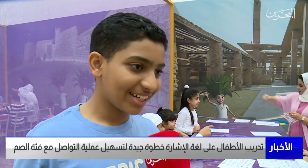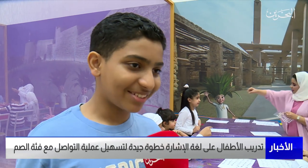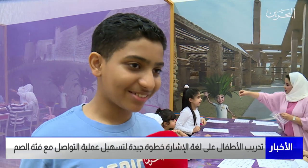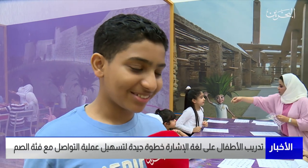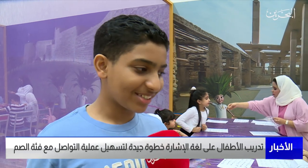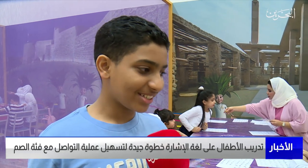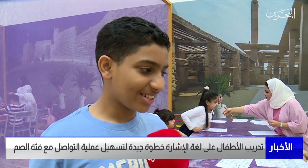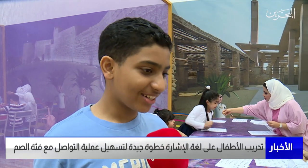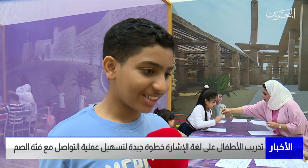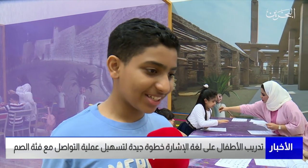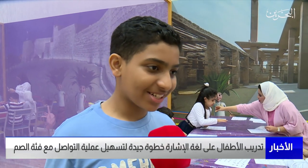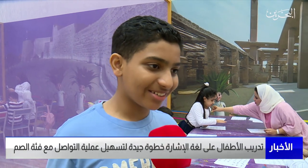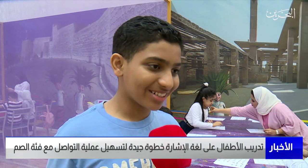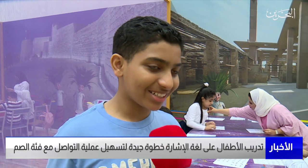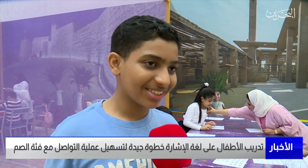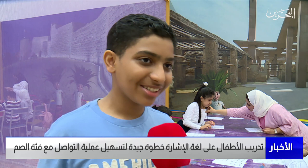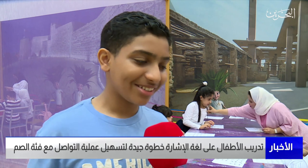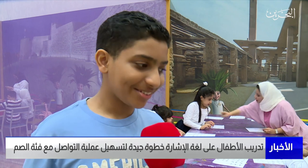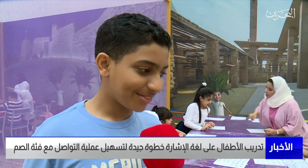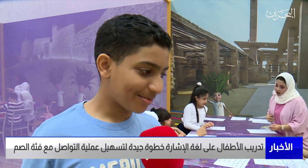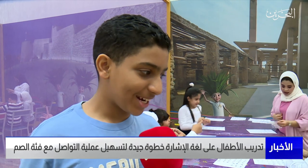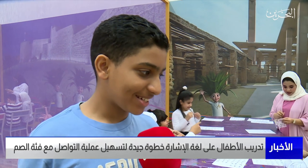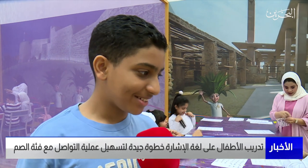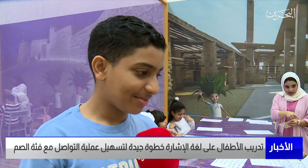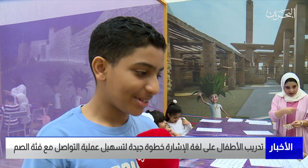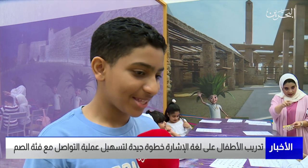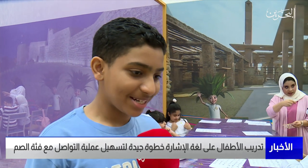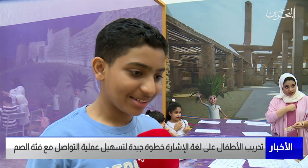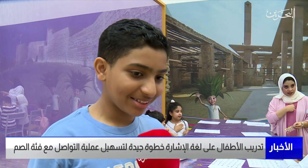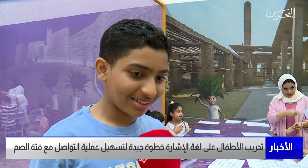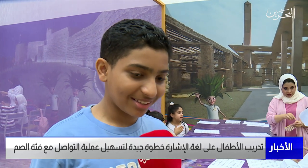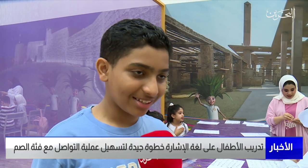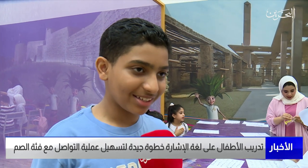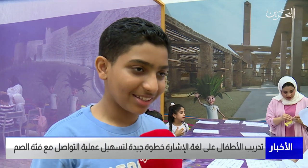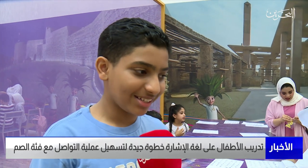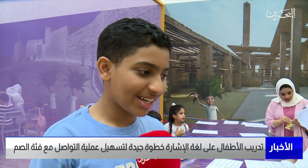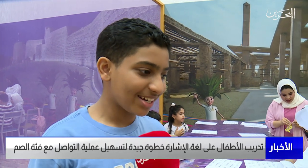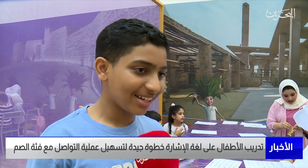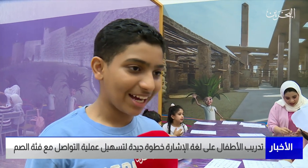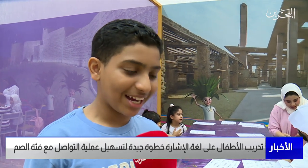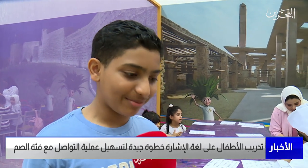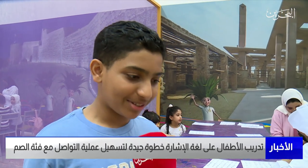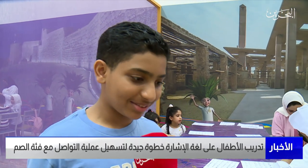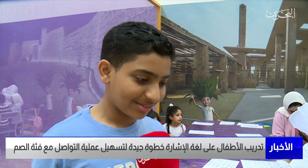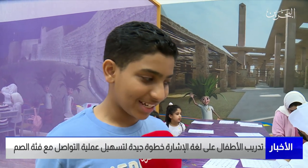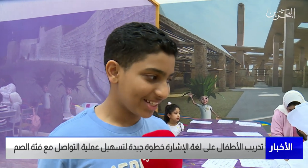أو لغة الإشارة، وبعد مثلا لقينا أحد ما يعني